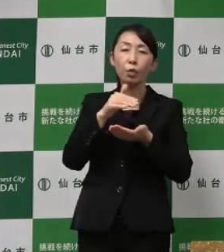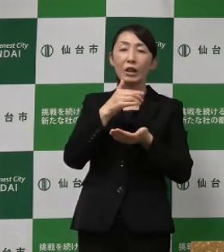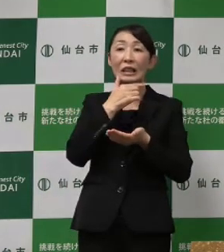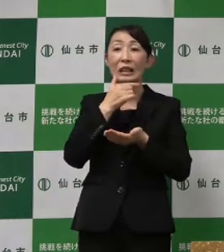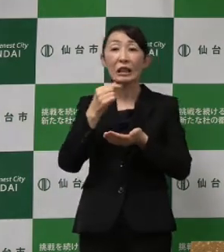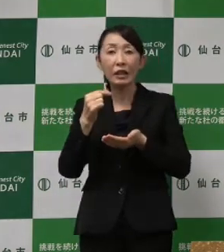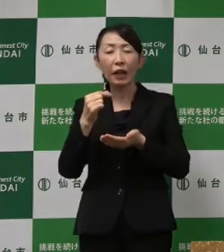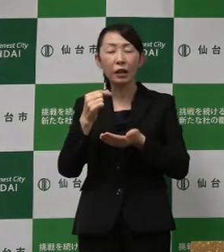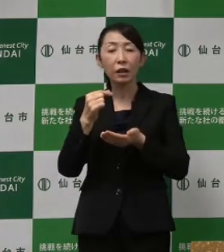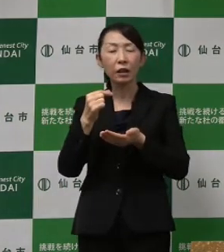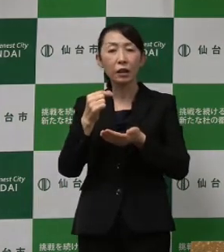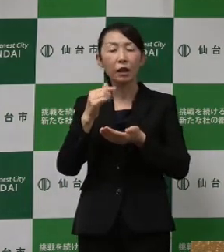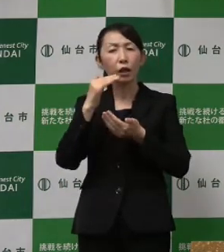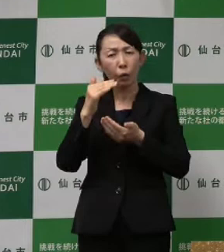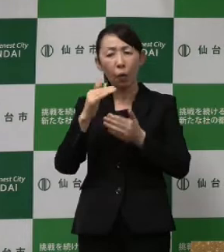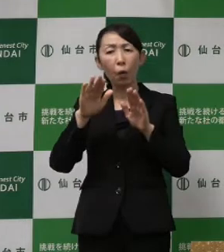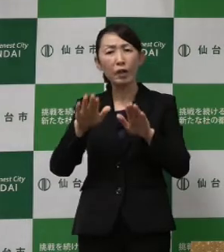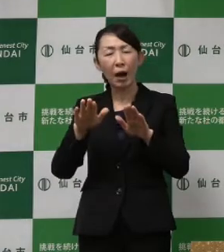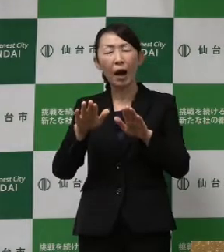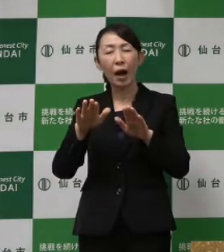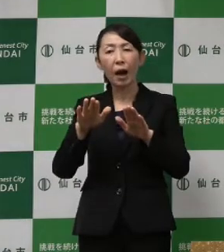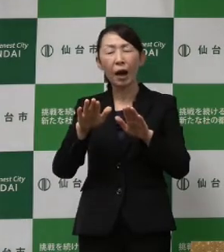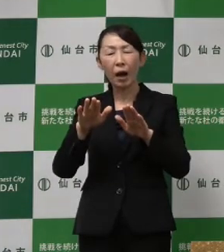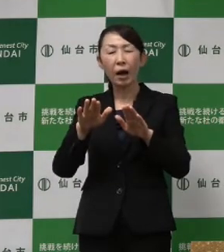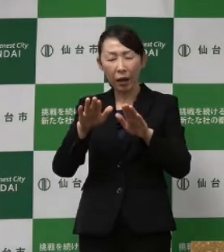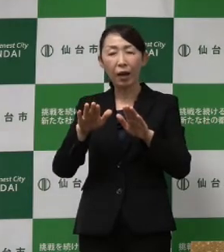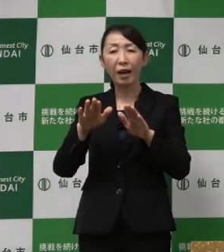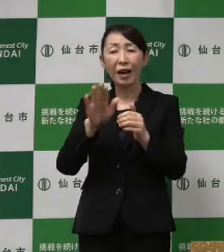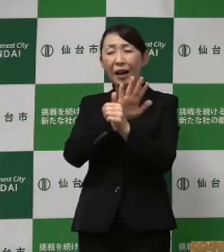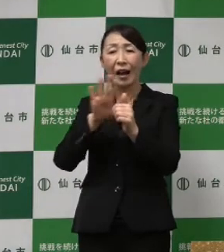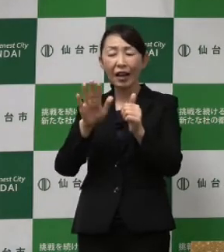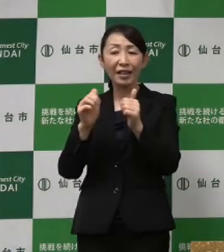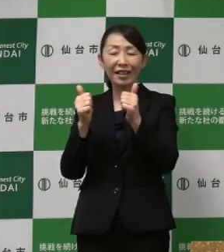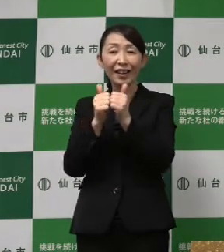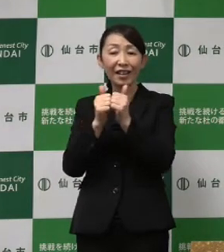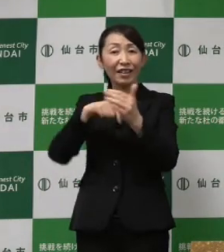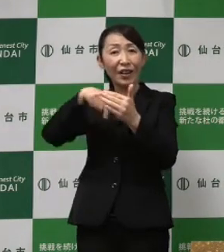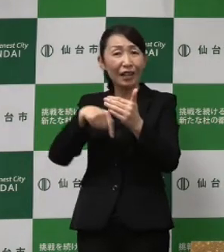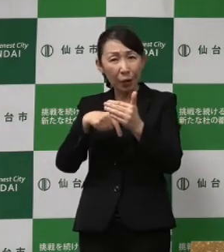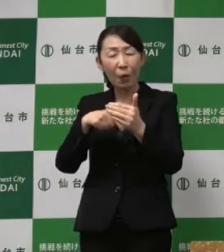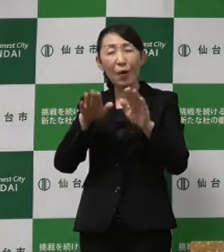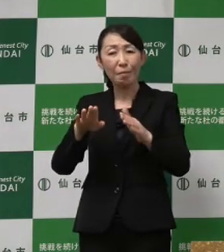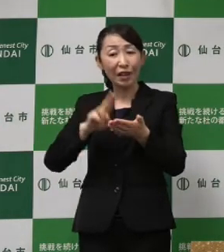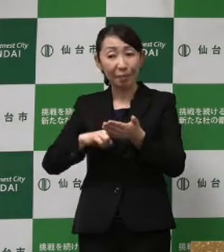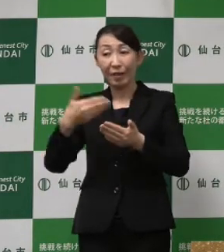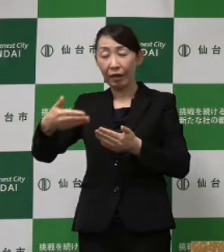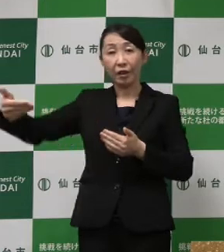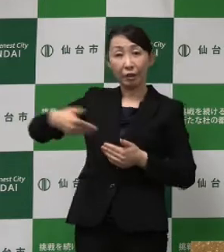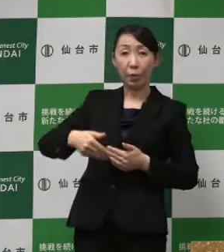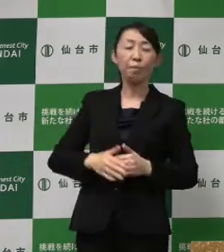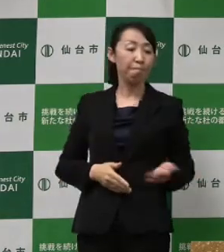現時点では、 ですね、まだどの閣僚会合が開催されるのかなど正式に決まっておりませんので、